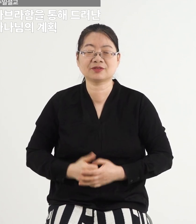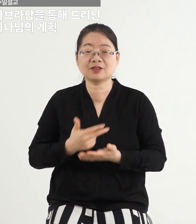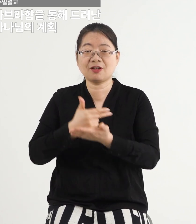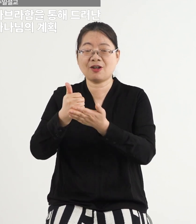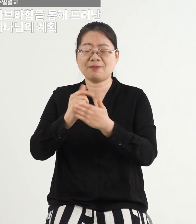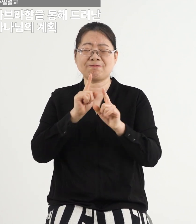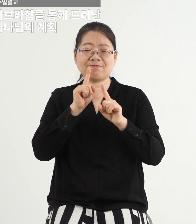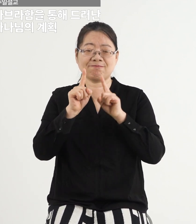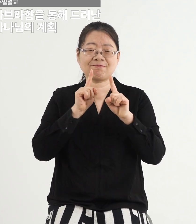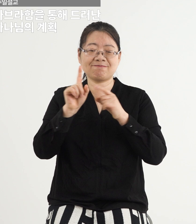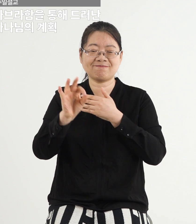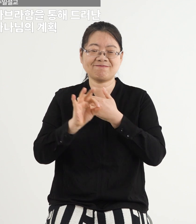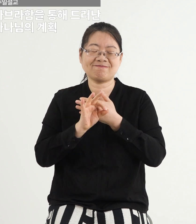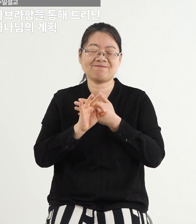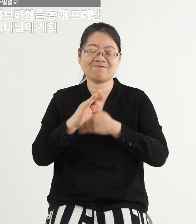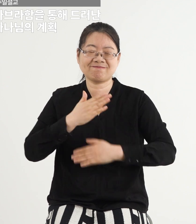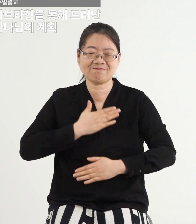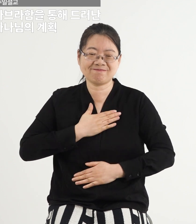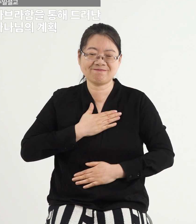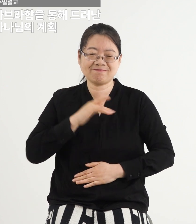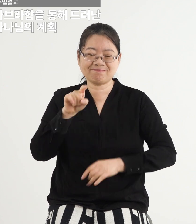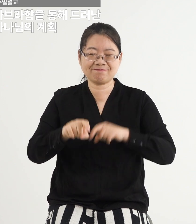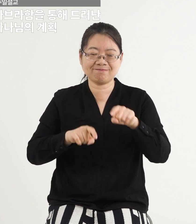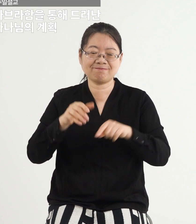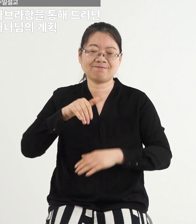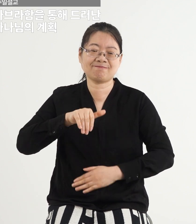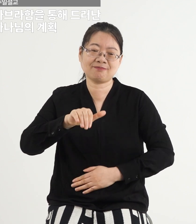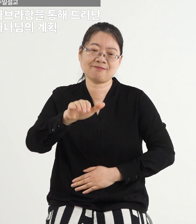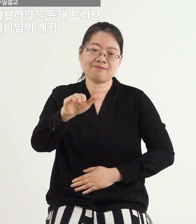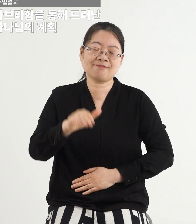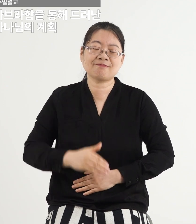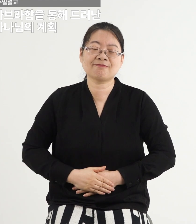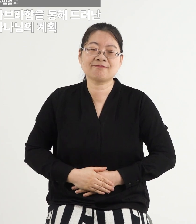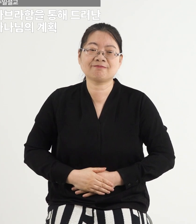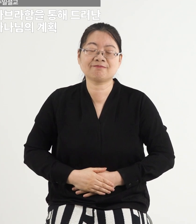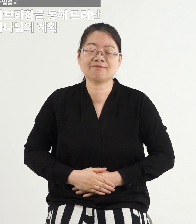주님 말씀하시면 내가 나아가리라.